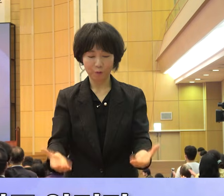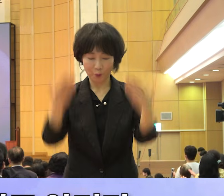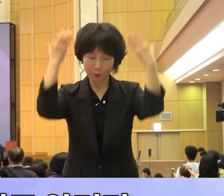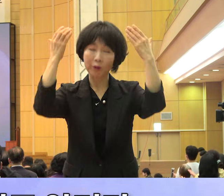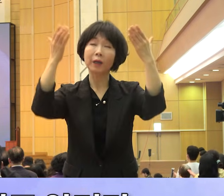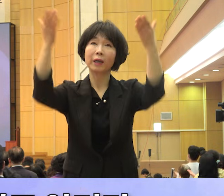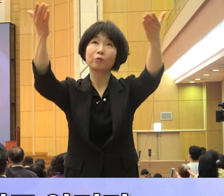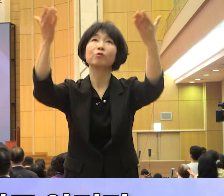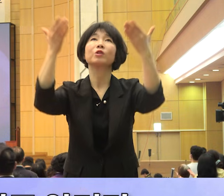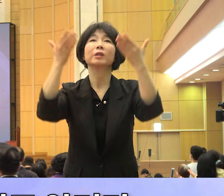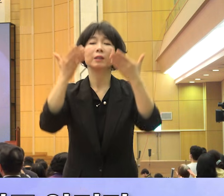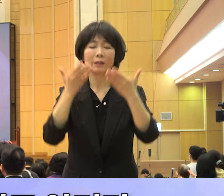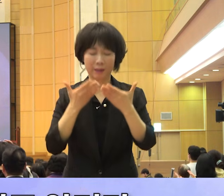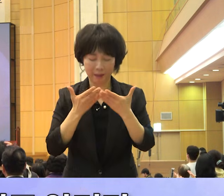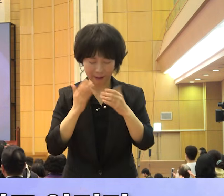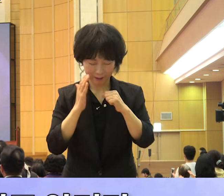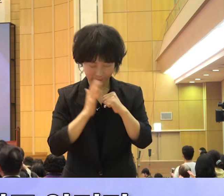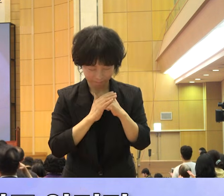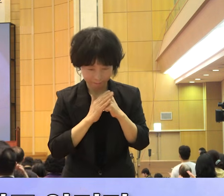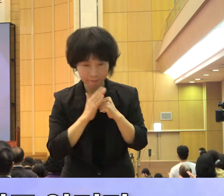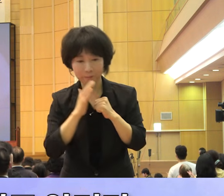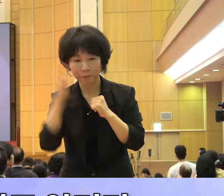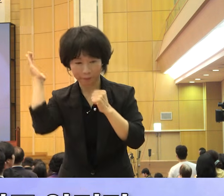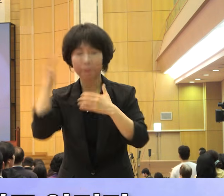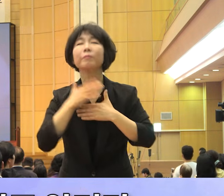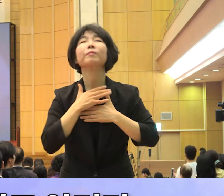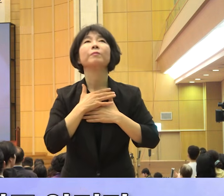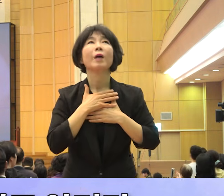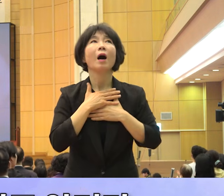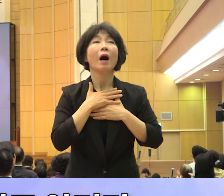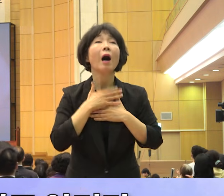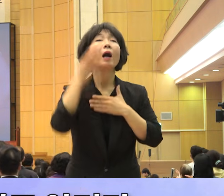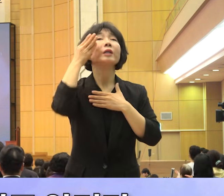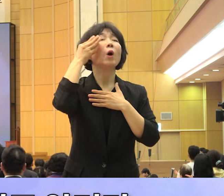하나님 축복해 주시니